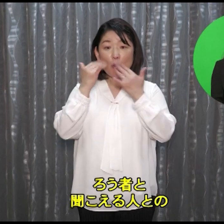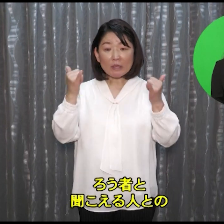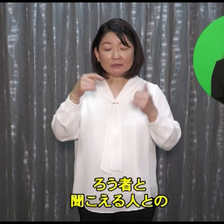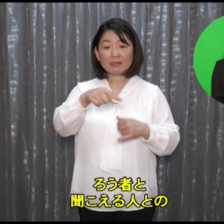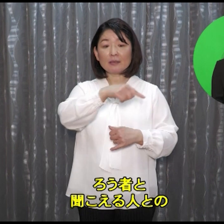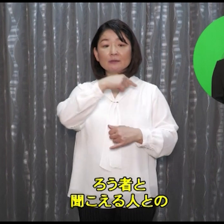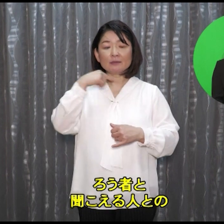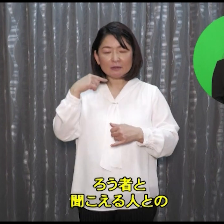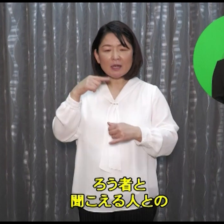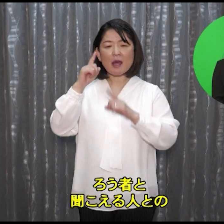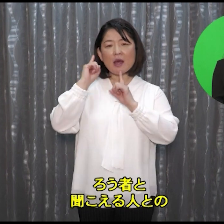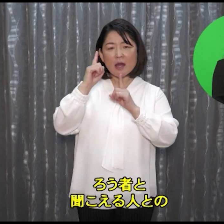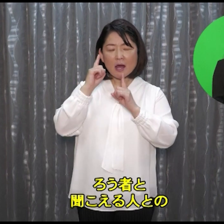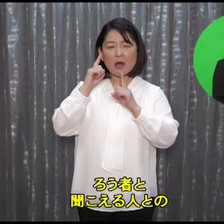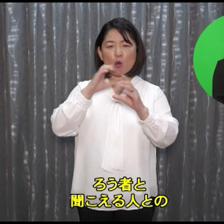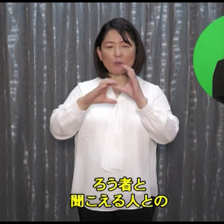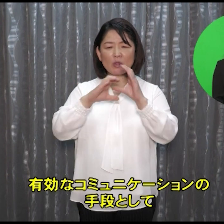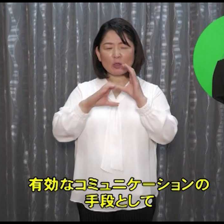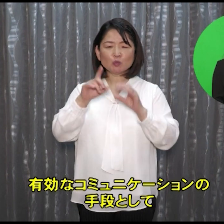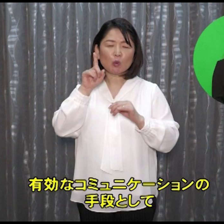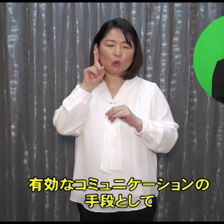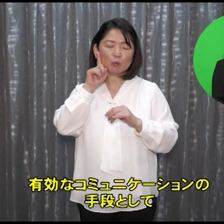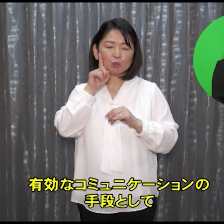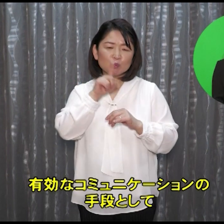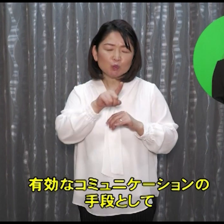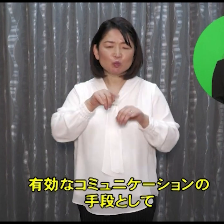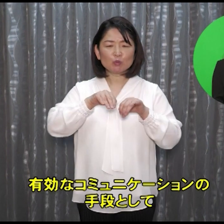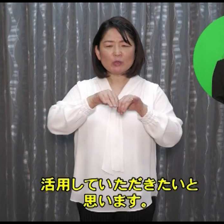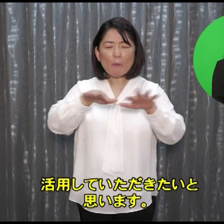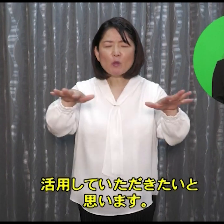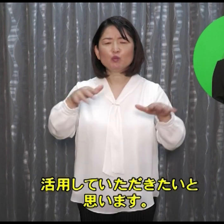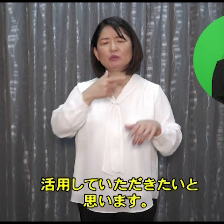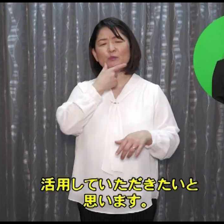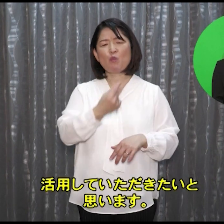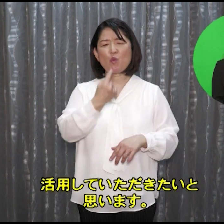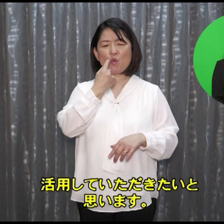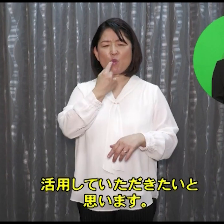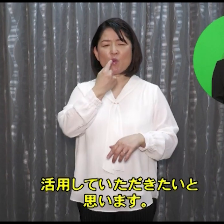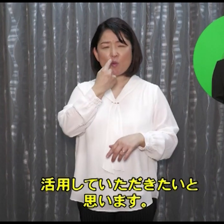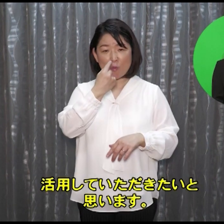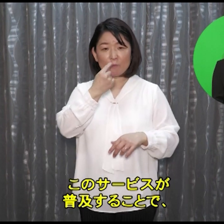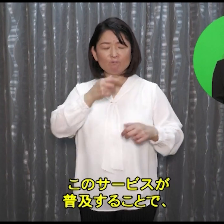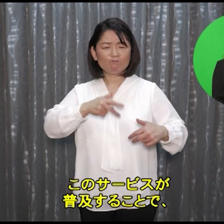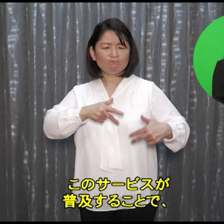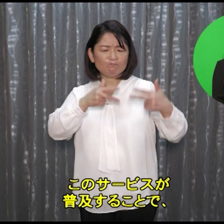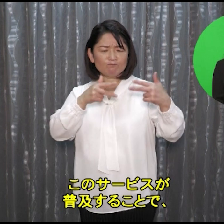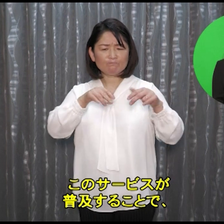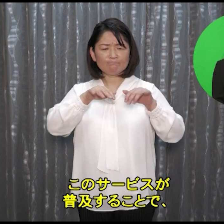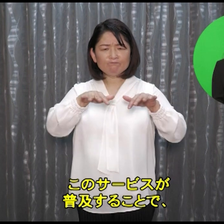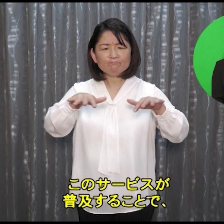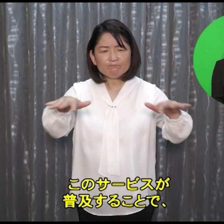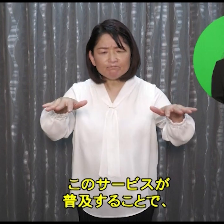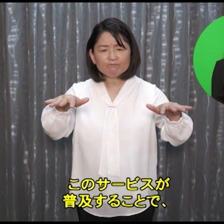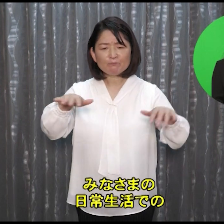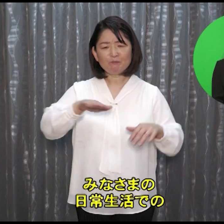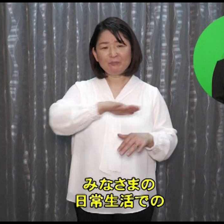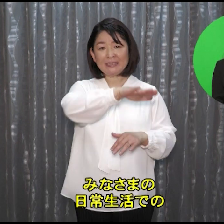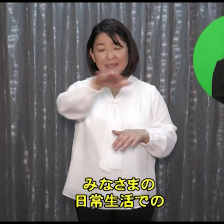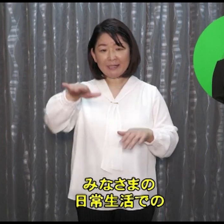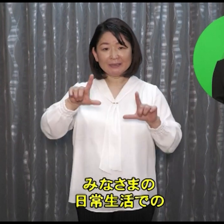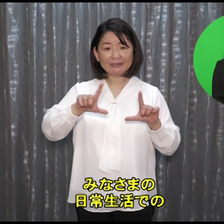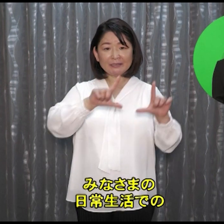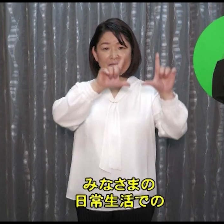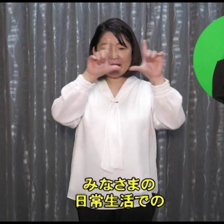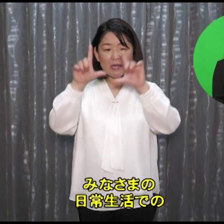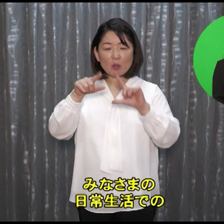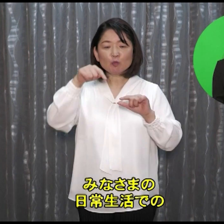とするろう者と聞こえる人との有効なコミュニケーションの手段として活用していきたいと思います。このサービスが